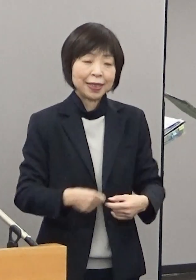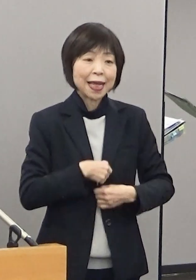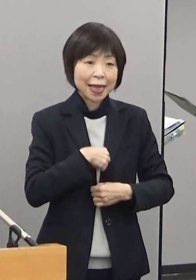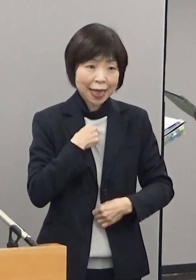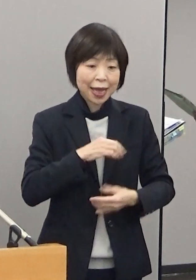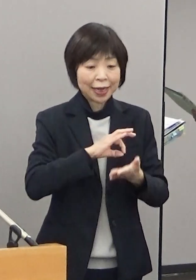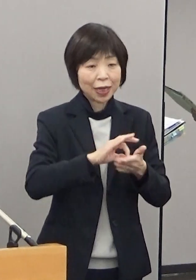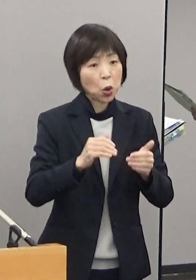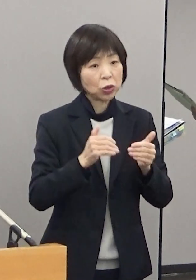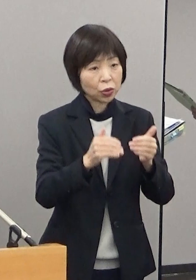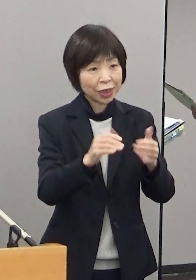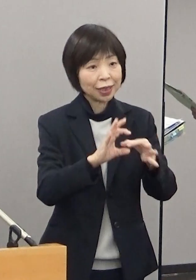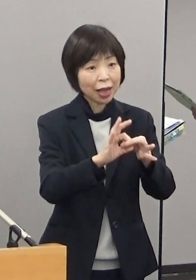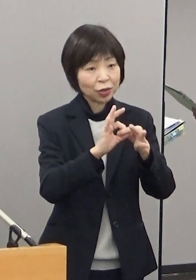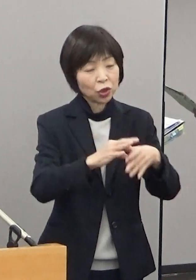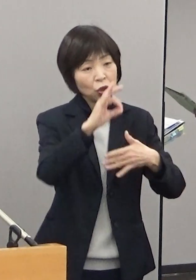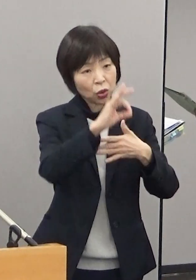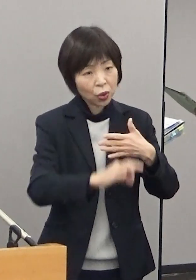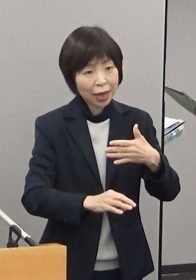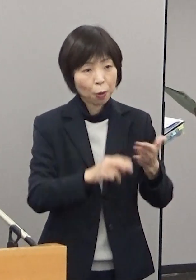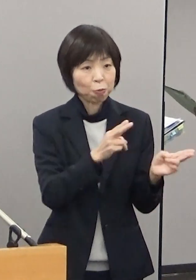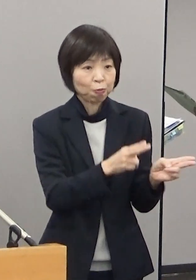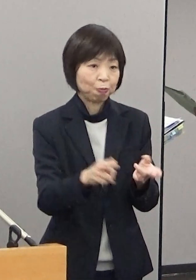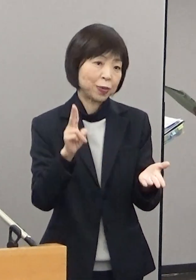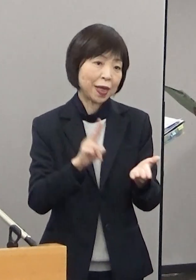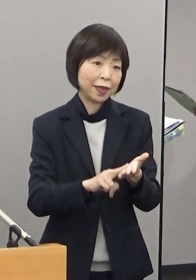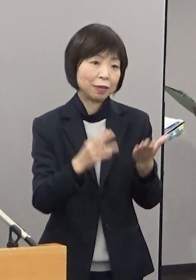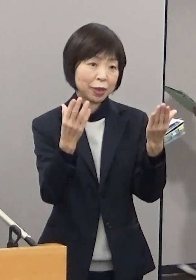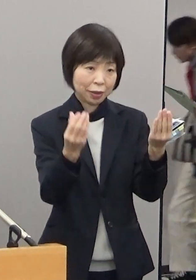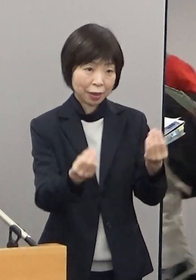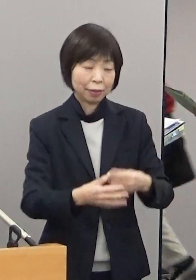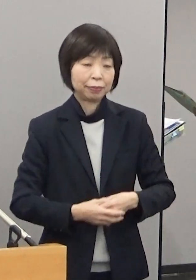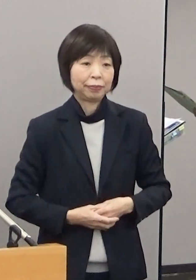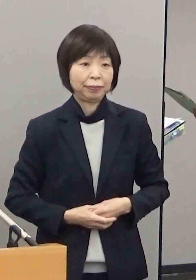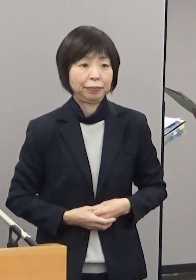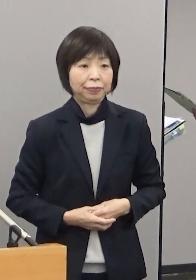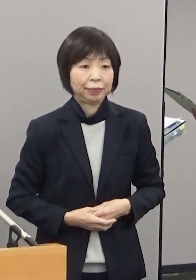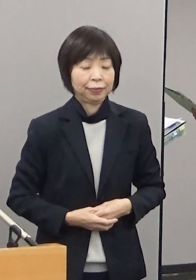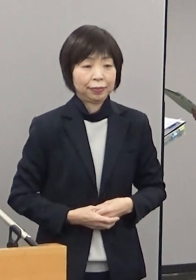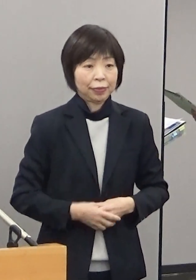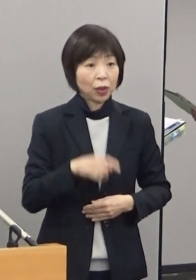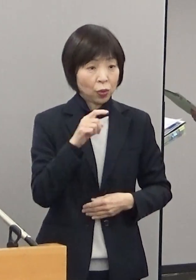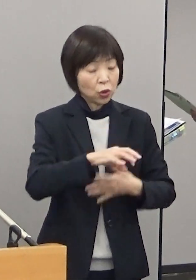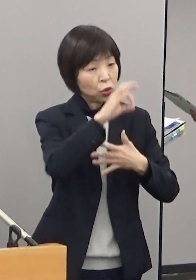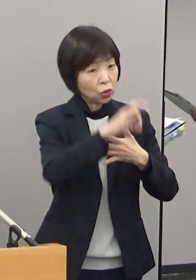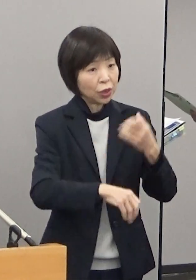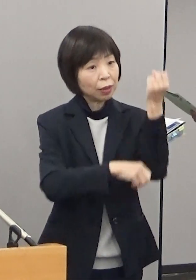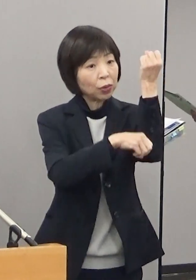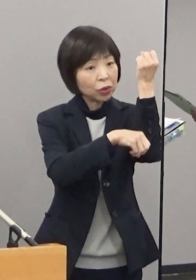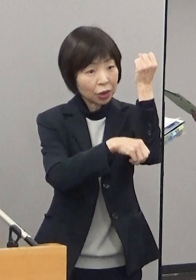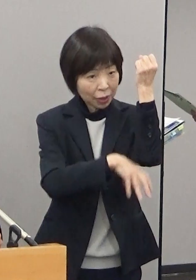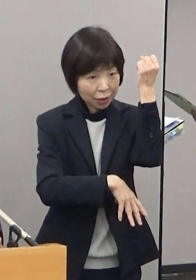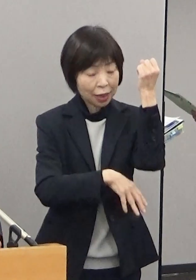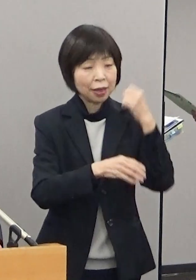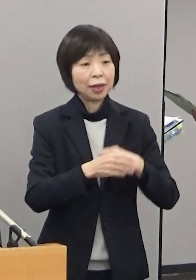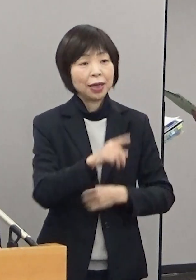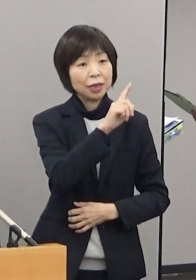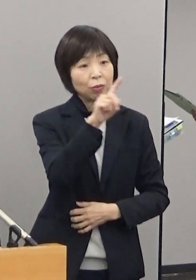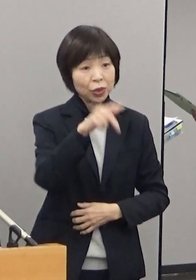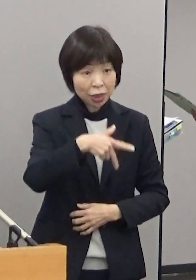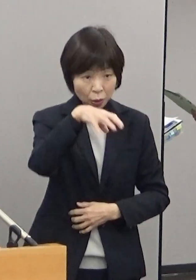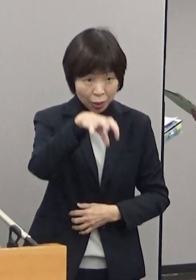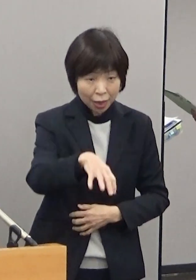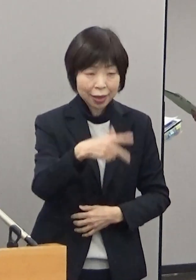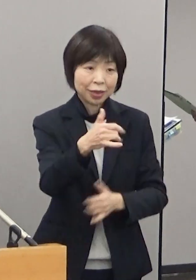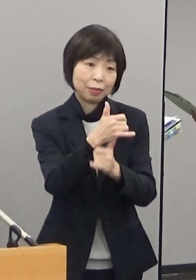進に関する条例を制定をいたしました。本条例に基づきまして、本市では